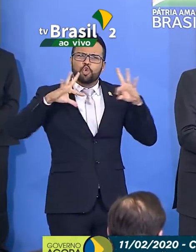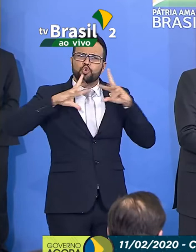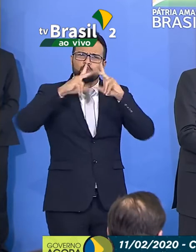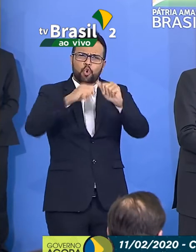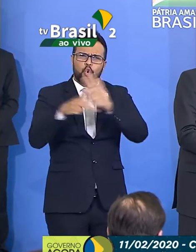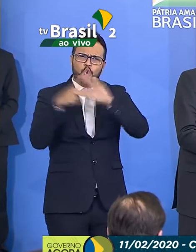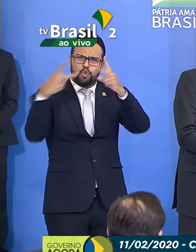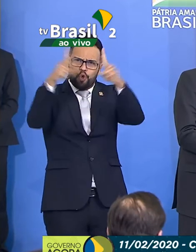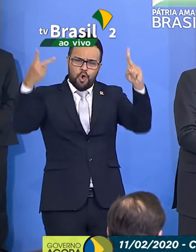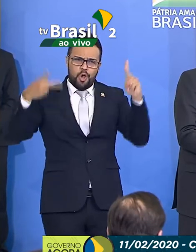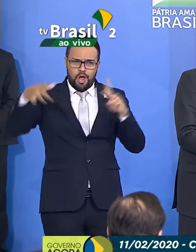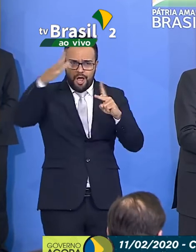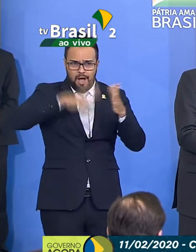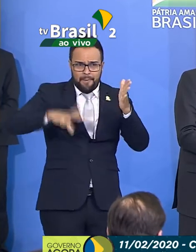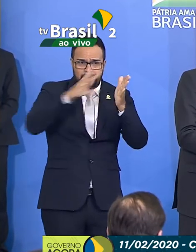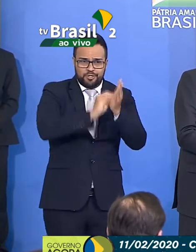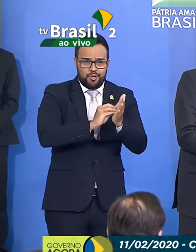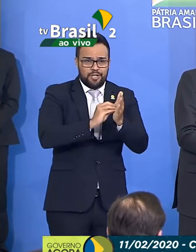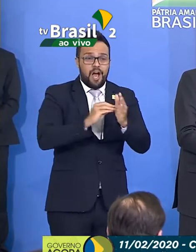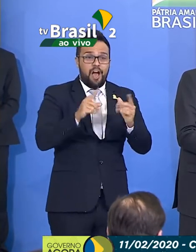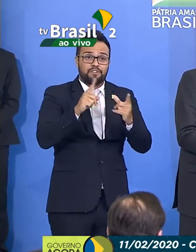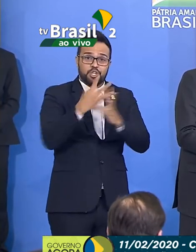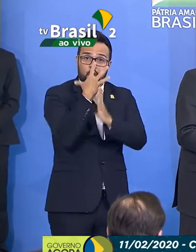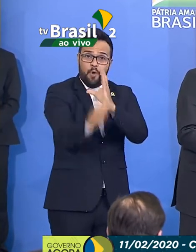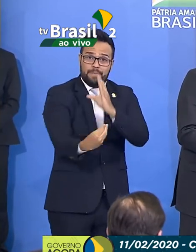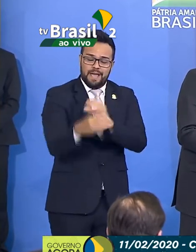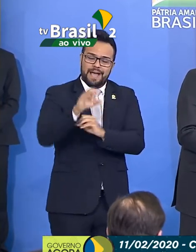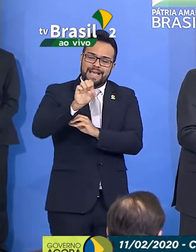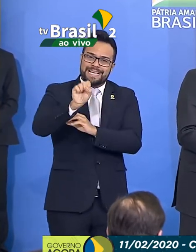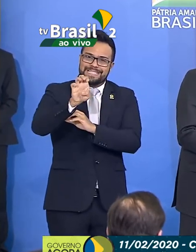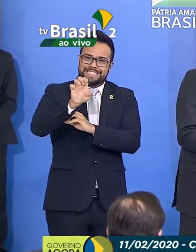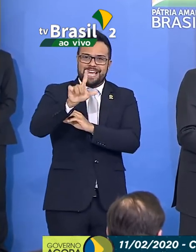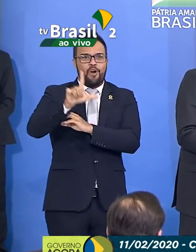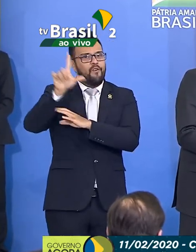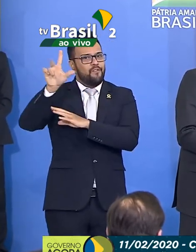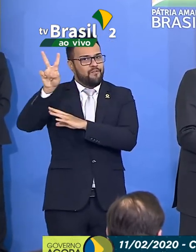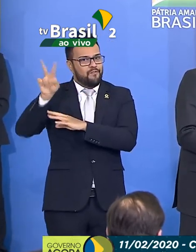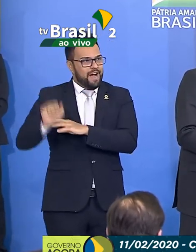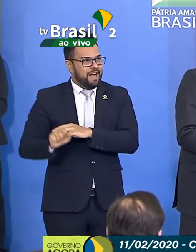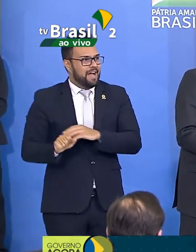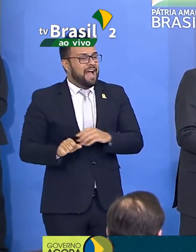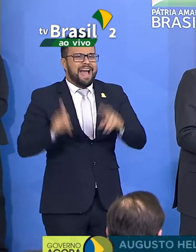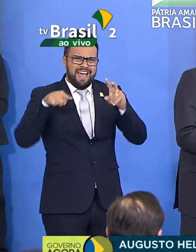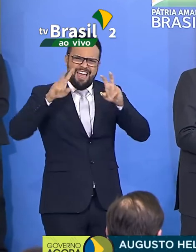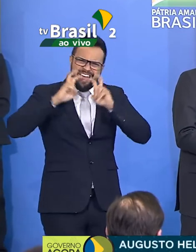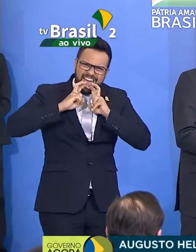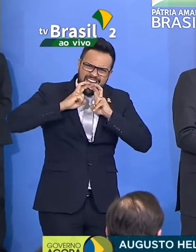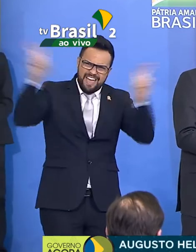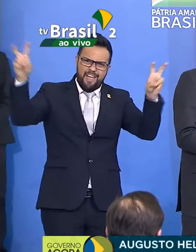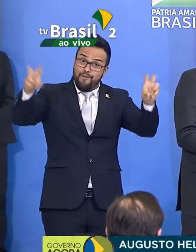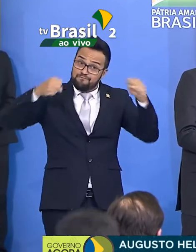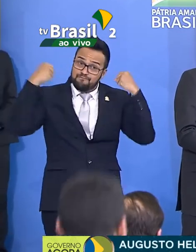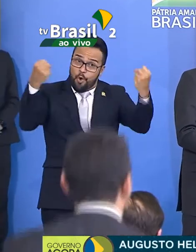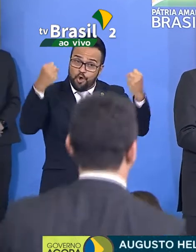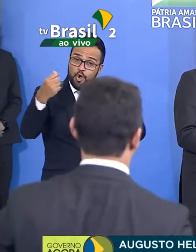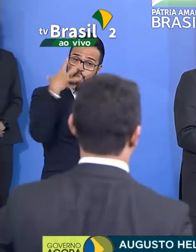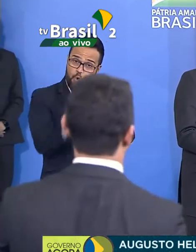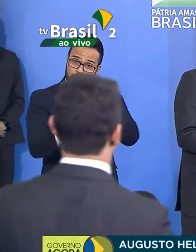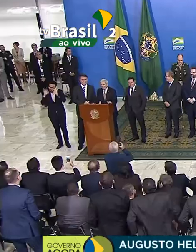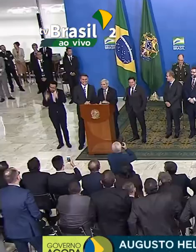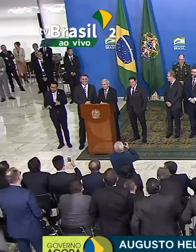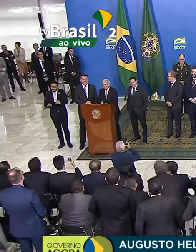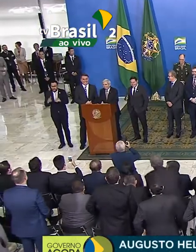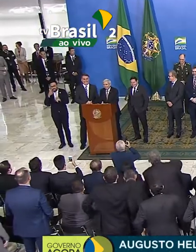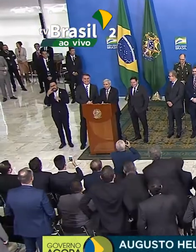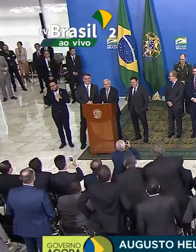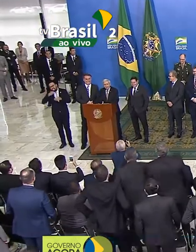Amazônia, e em seguida a gente fala selva. Agora tem que ser com vontade, não pode ser aquele brado de selva, né? Então, é,